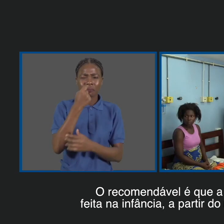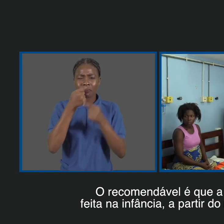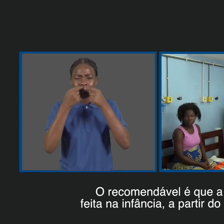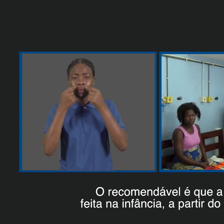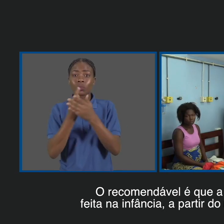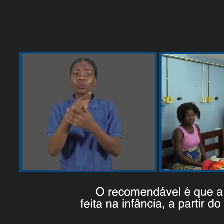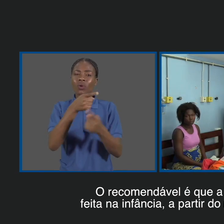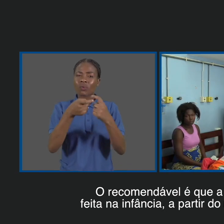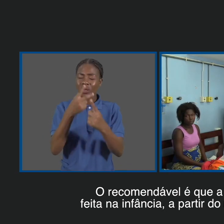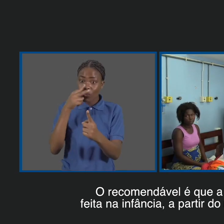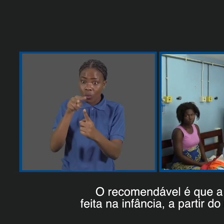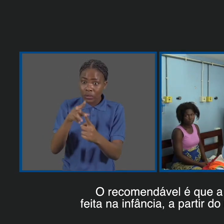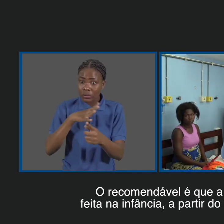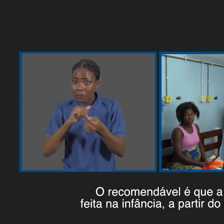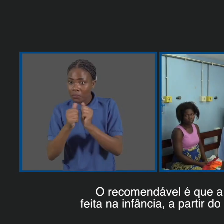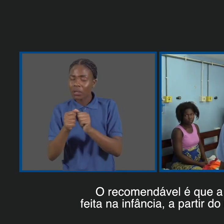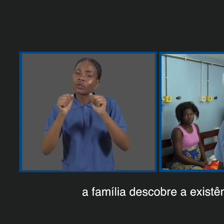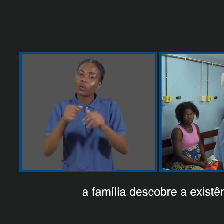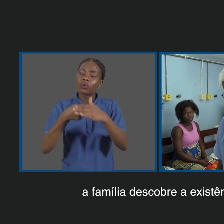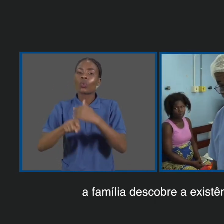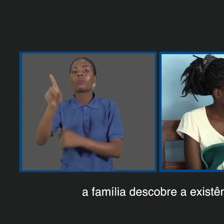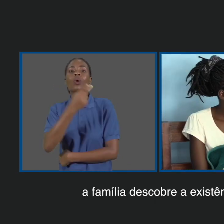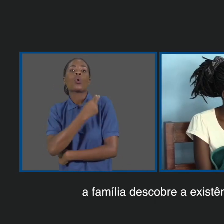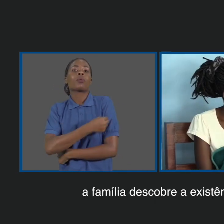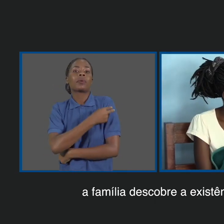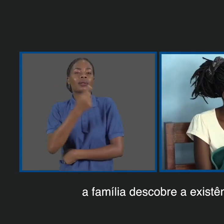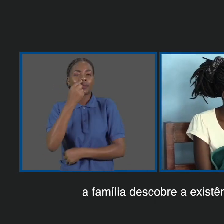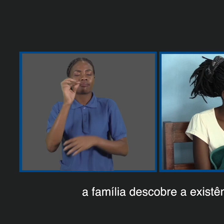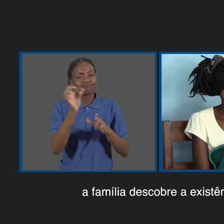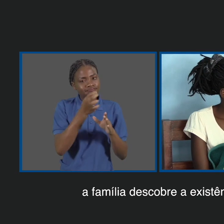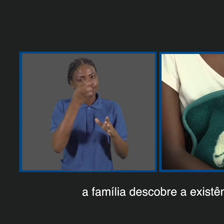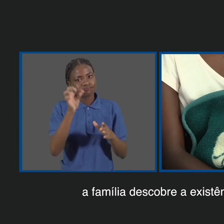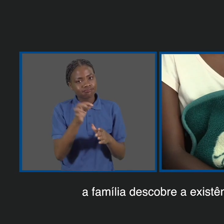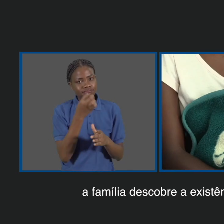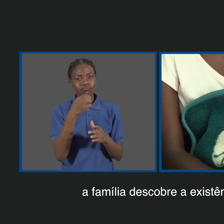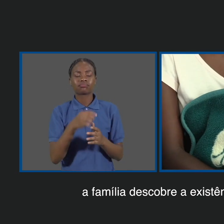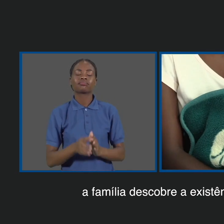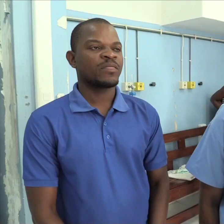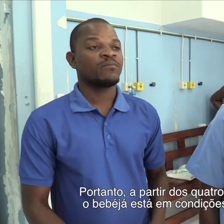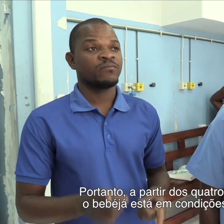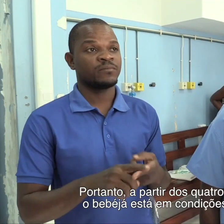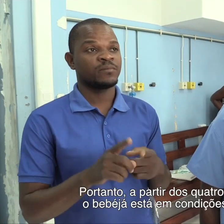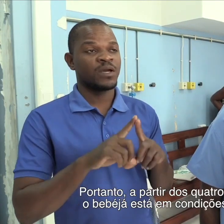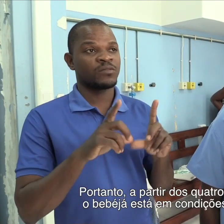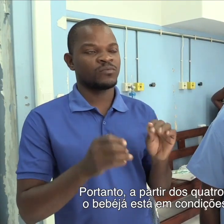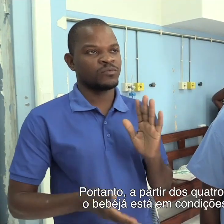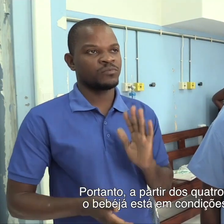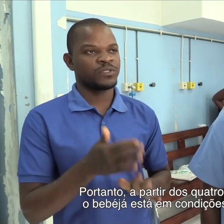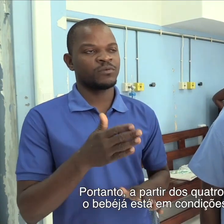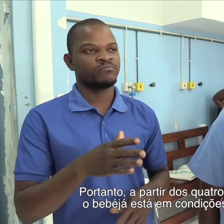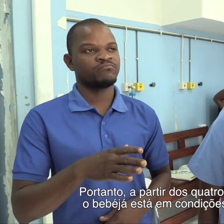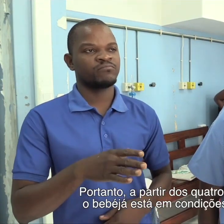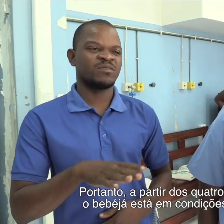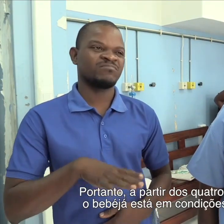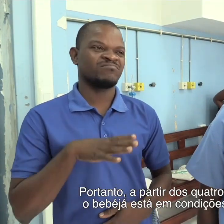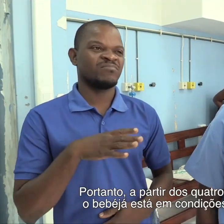feita na infância, a partir do momento em que a família descobre a existência de problema. A partir dos quatro meses,